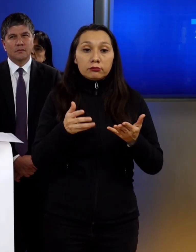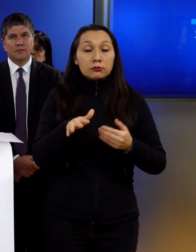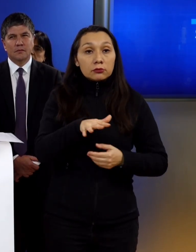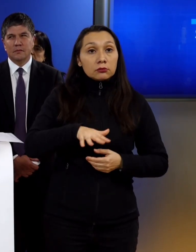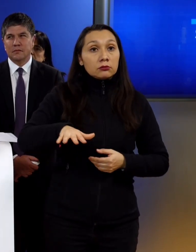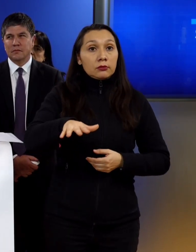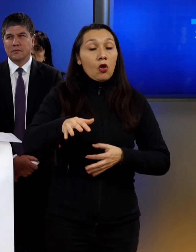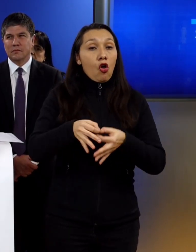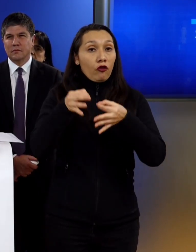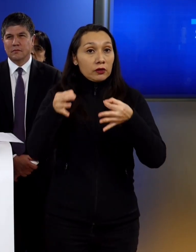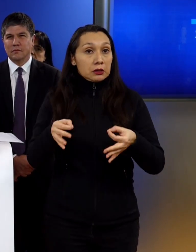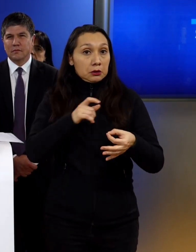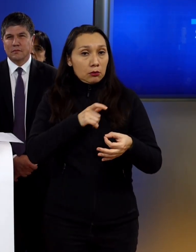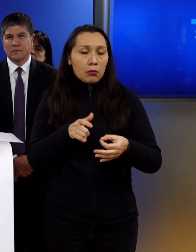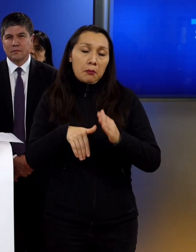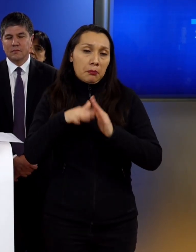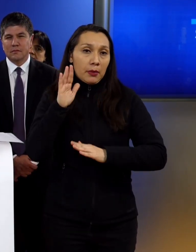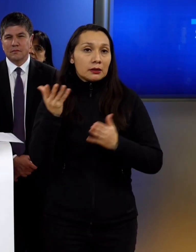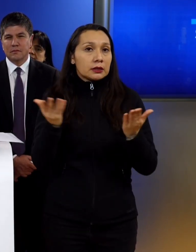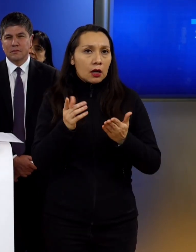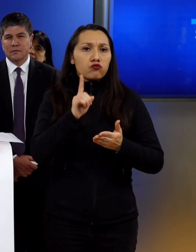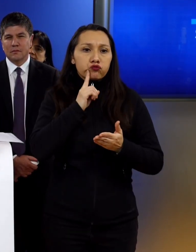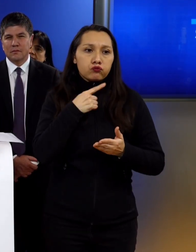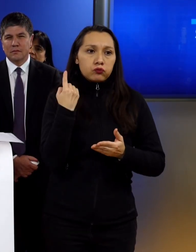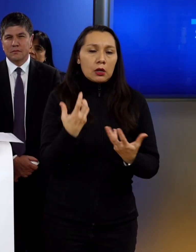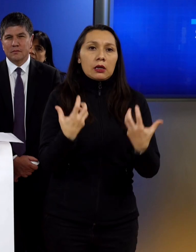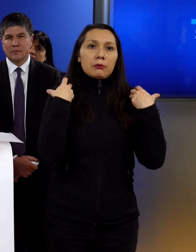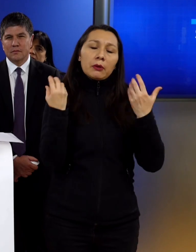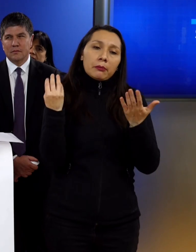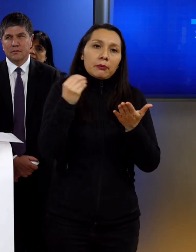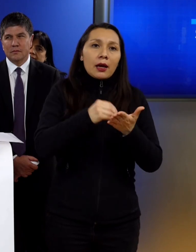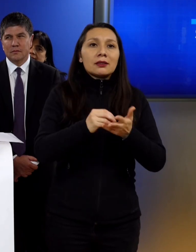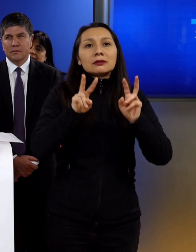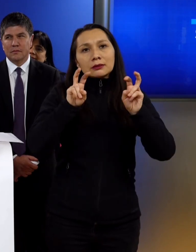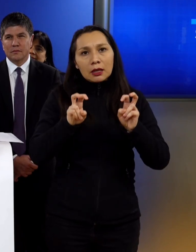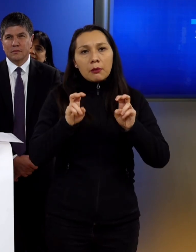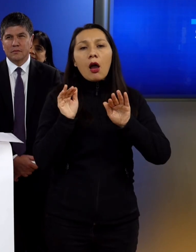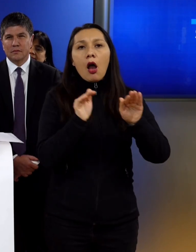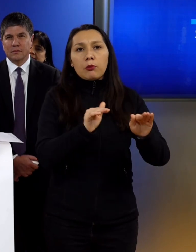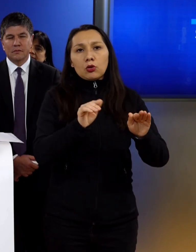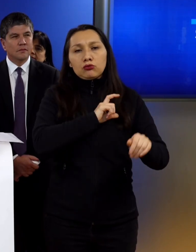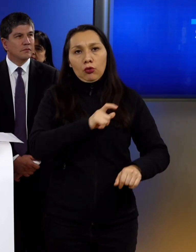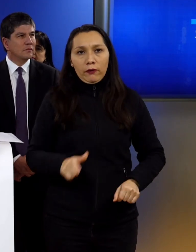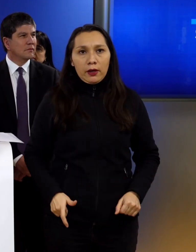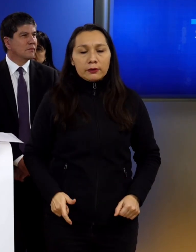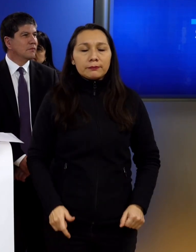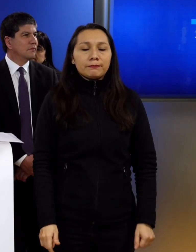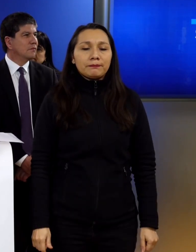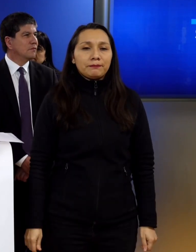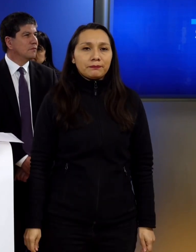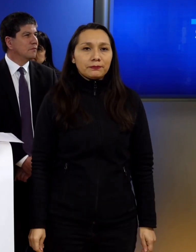sector oficialista con mayor razón, ¿no?, porque tenemos una responsabilidad adicional por el hecho de ser partidos de gobierno.